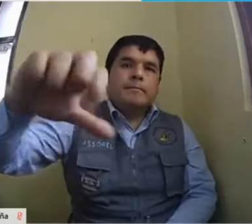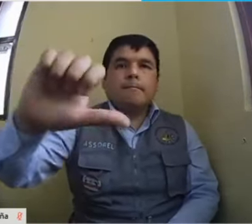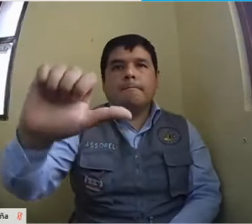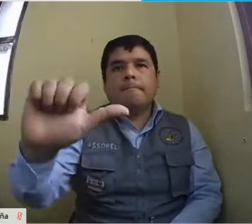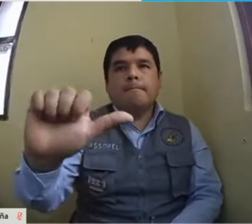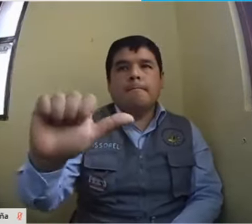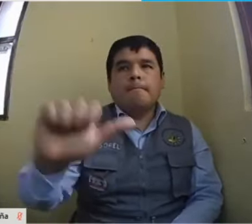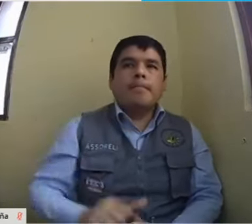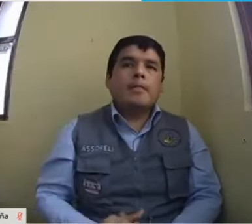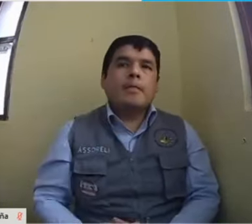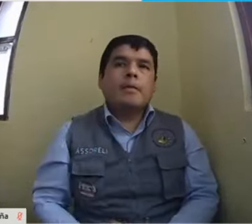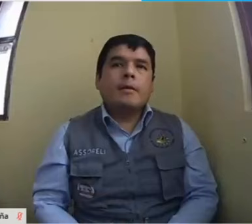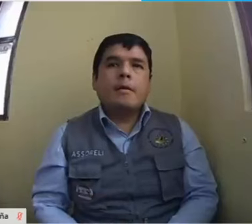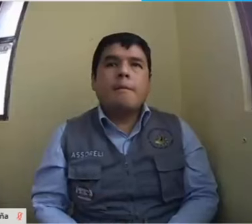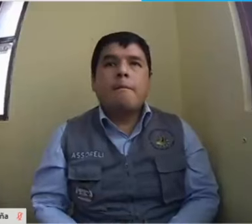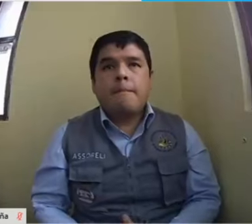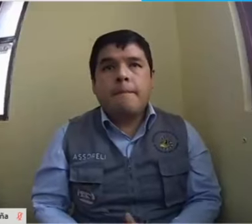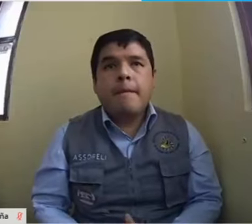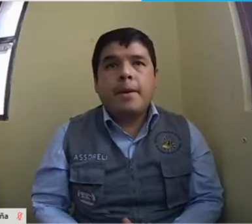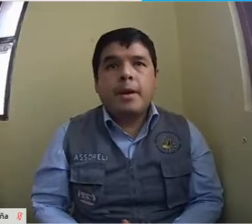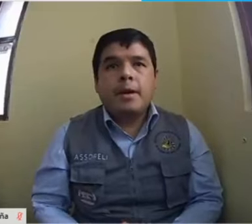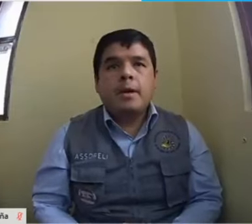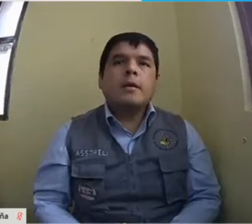Si identifican el deletreo, esa palabra es papá.